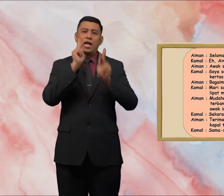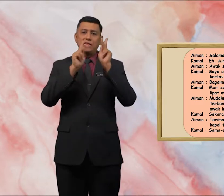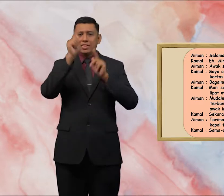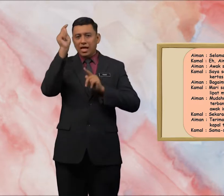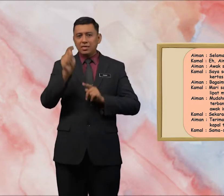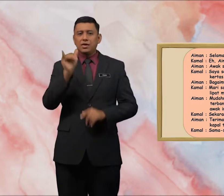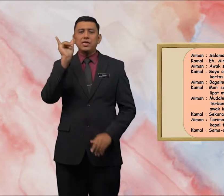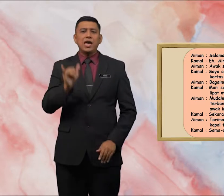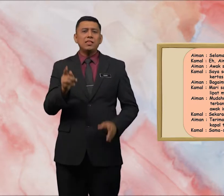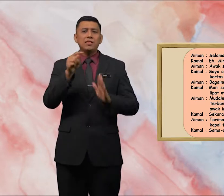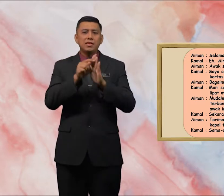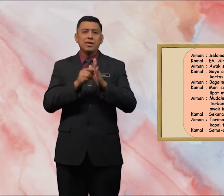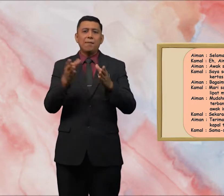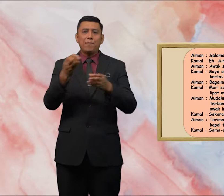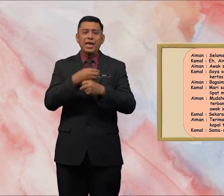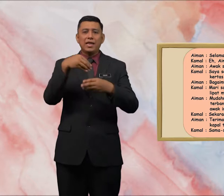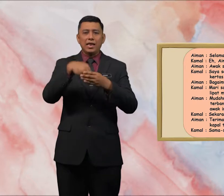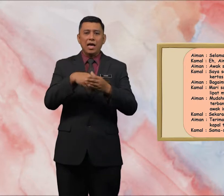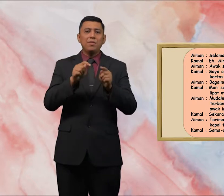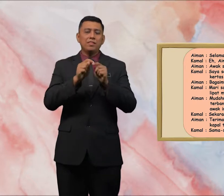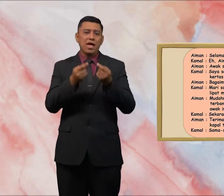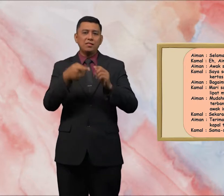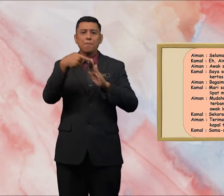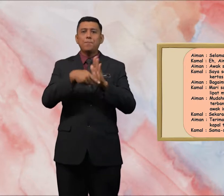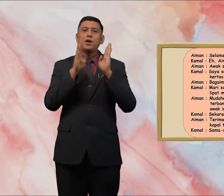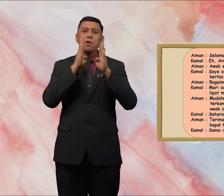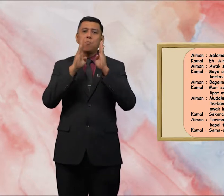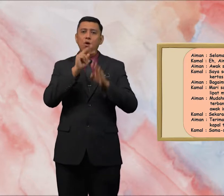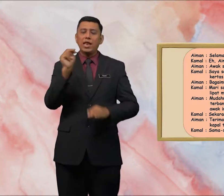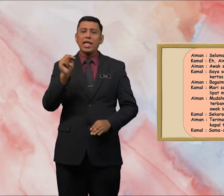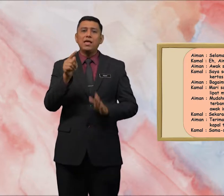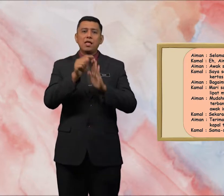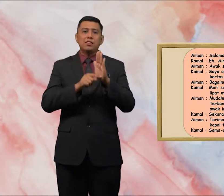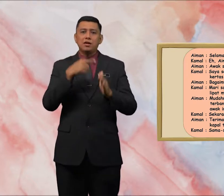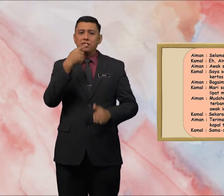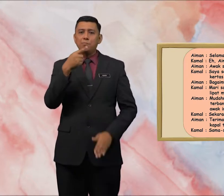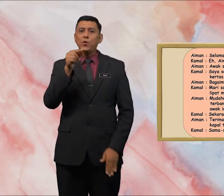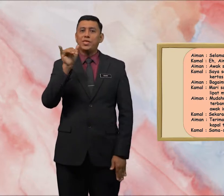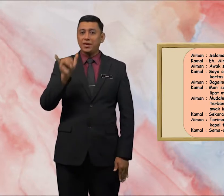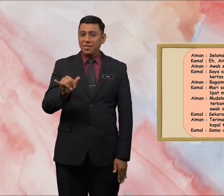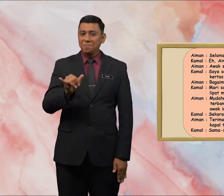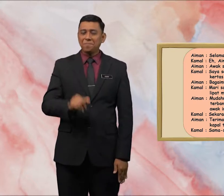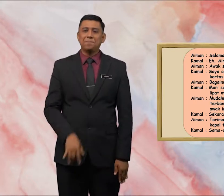kata tanya yang terdapat dalam teks perbualan tersebut, ya?